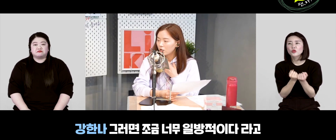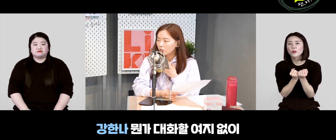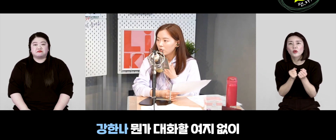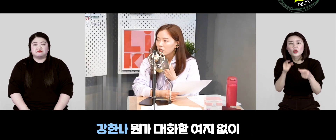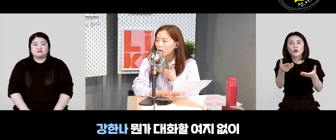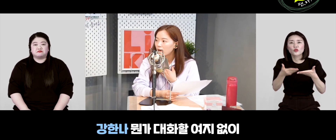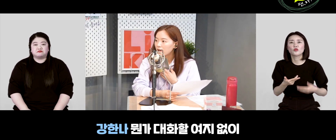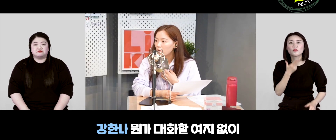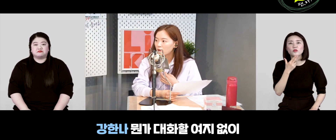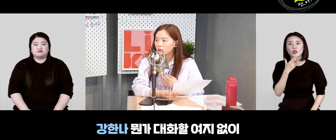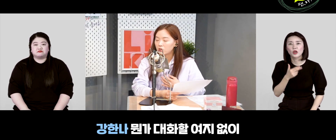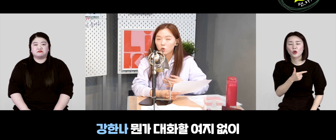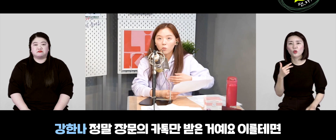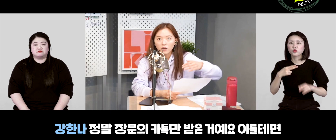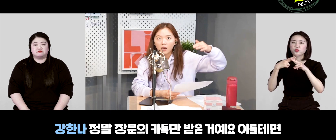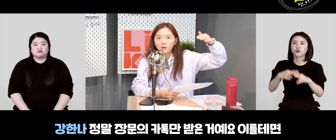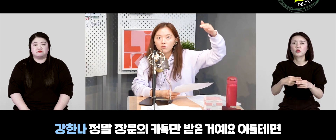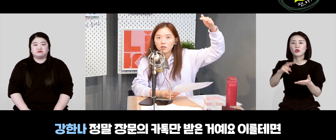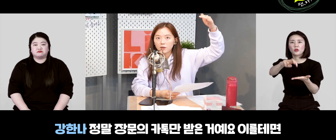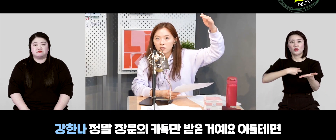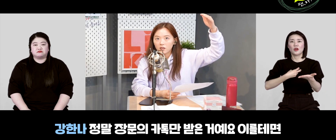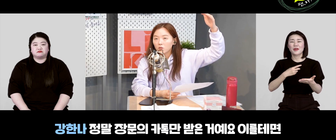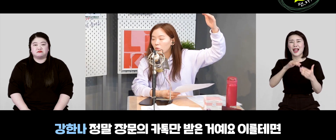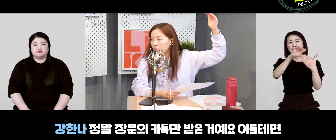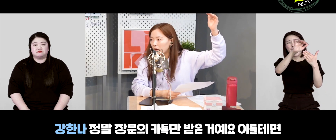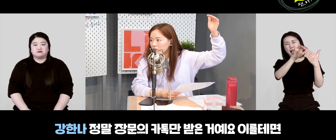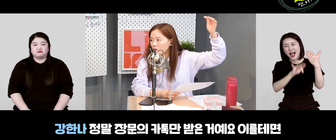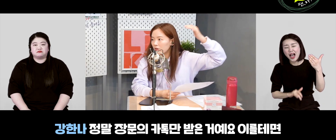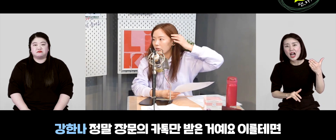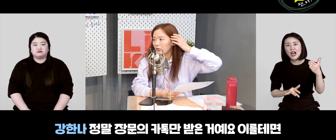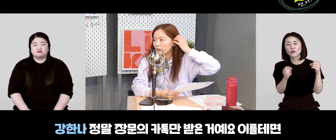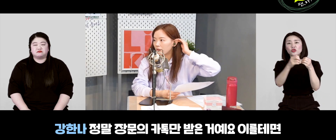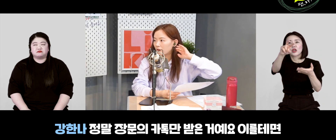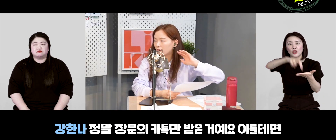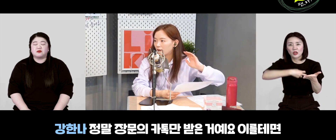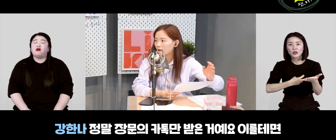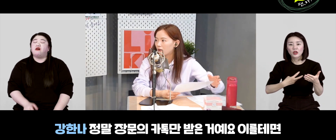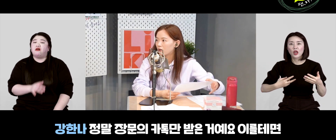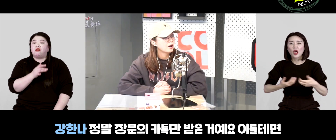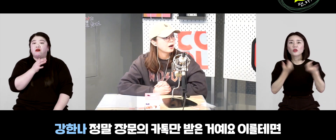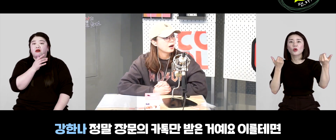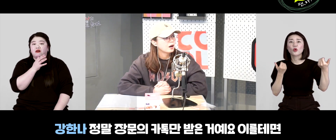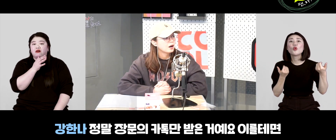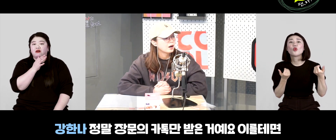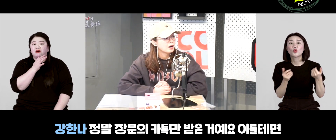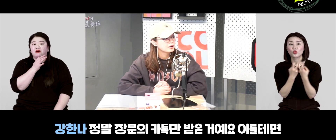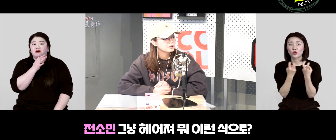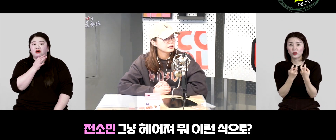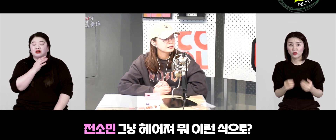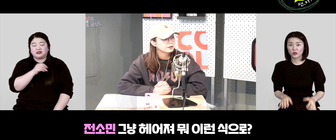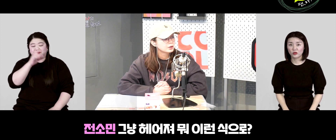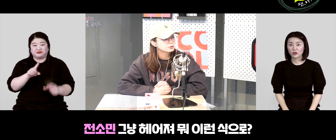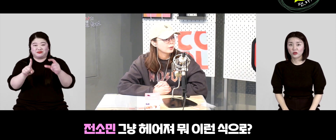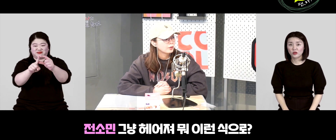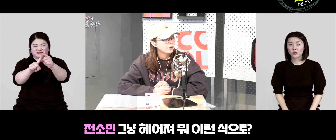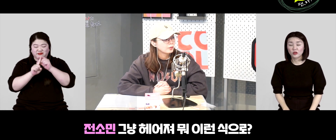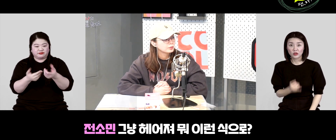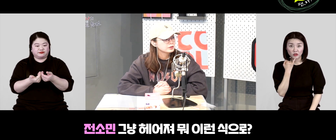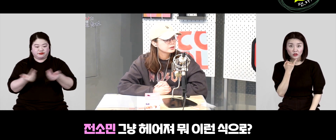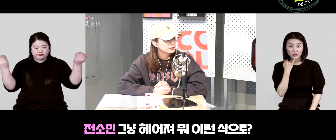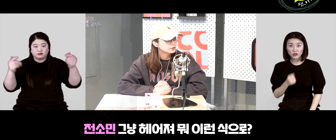일방적이다라고 뭔가 대화할 여지 없이 정말 장문에 만약에 깨통만 받은 거예요. 이를테면 그냥